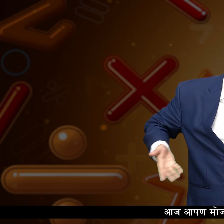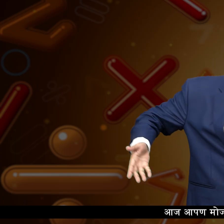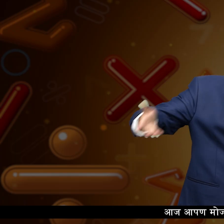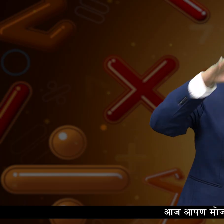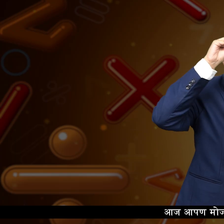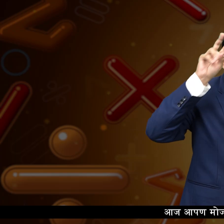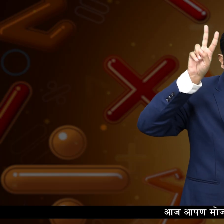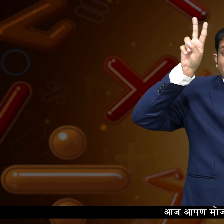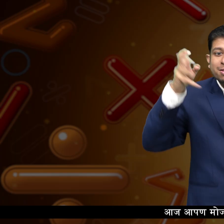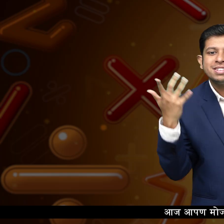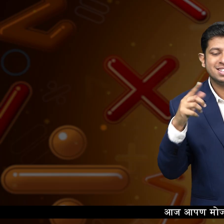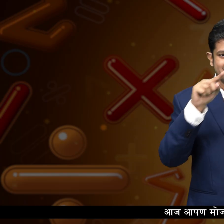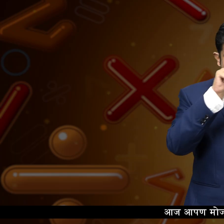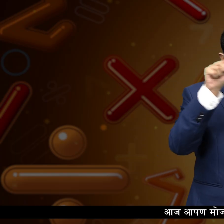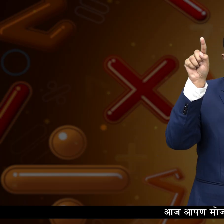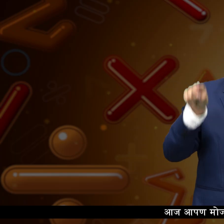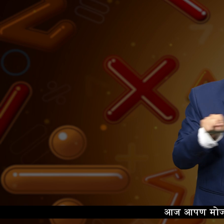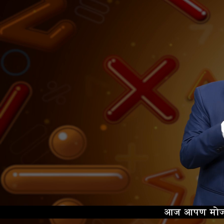आज आपण मोजमाप शिकणार आहोत.